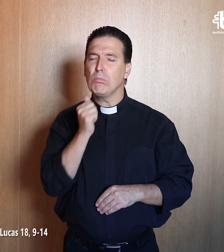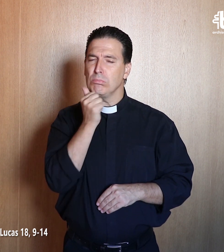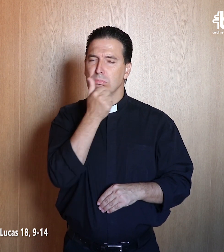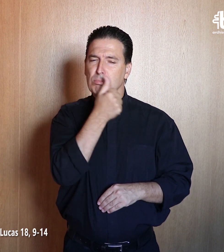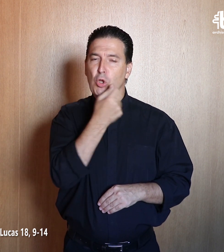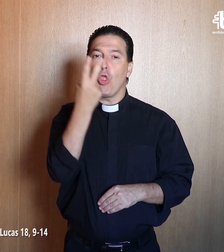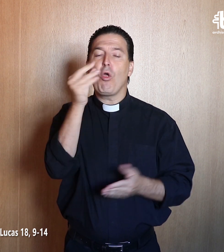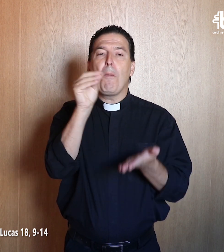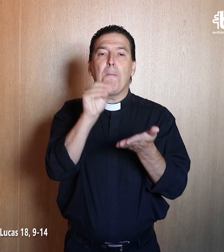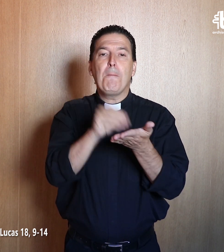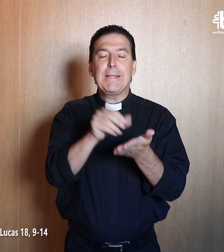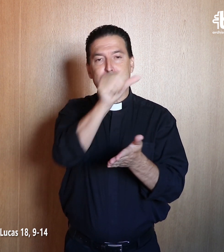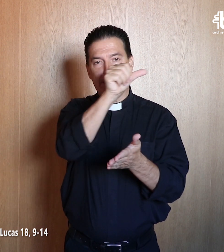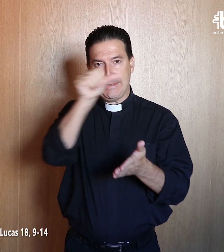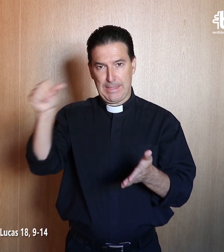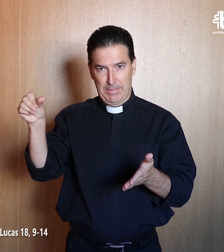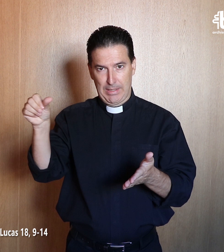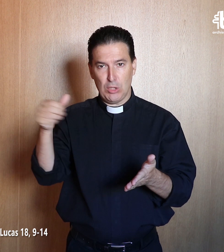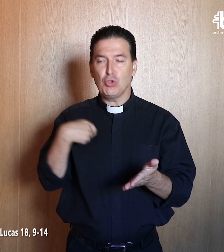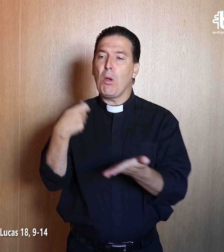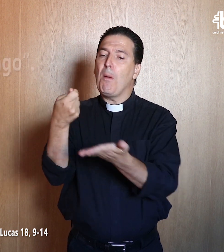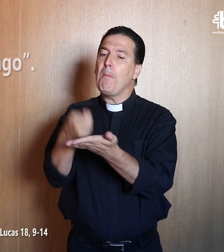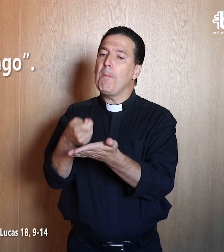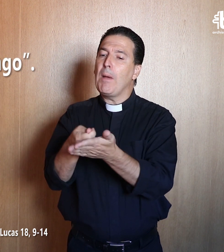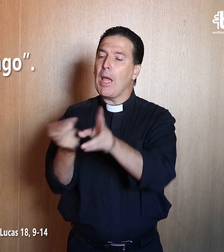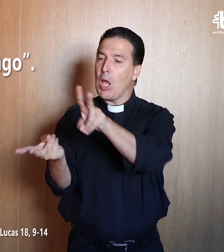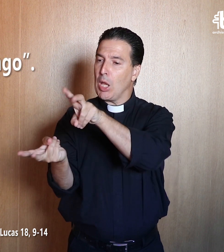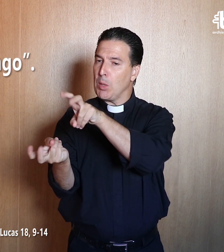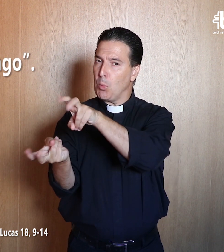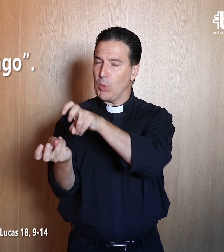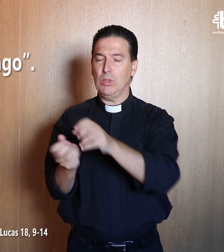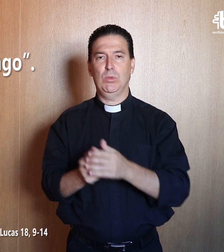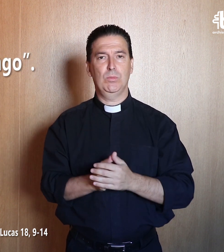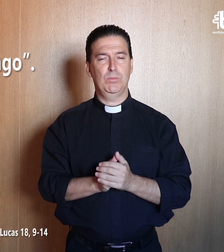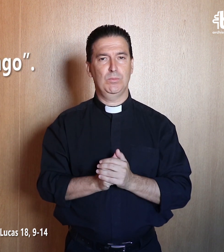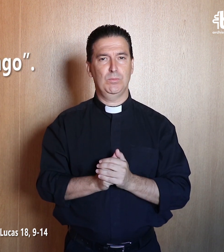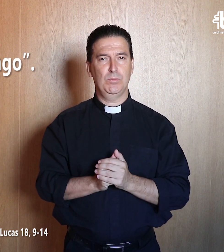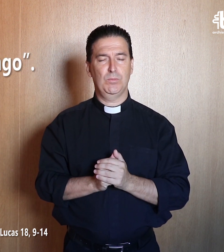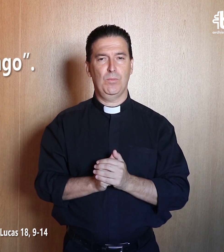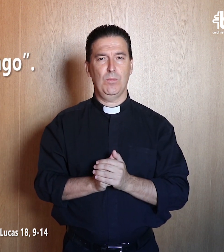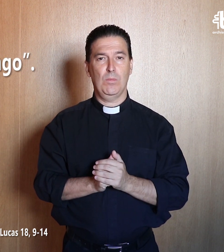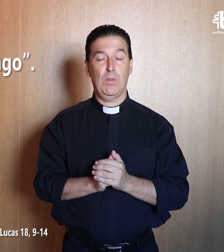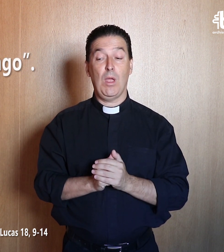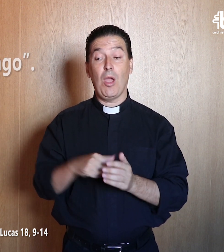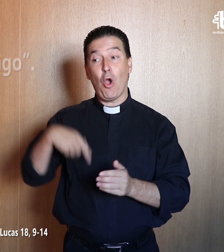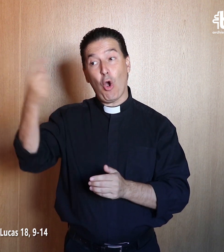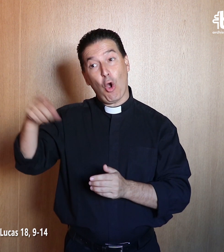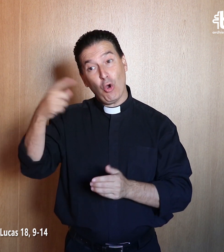Ayuno dos veces por semana y pago el diezmo de todo lo que tengo. El